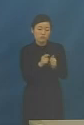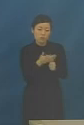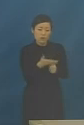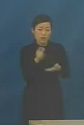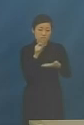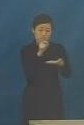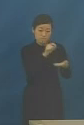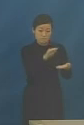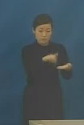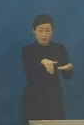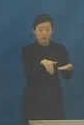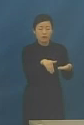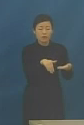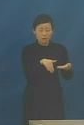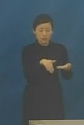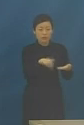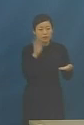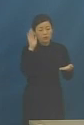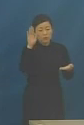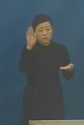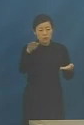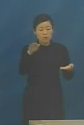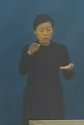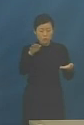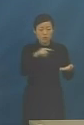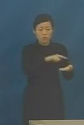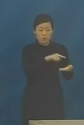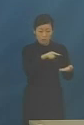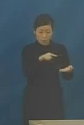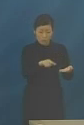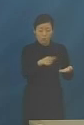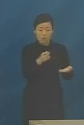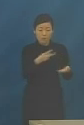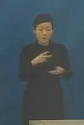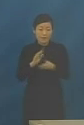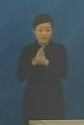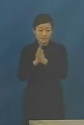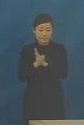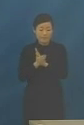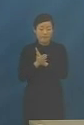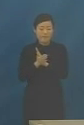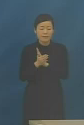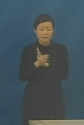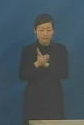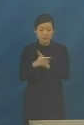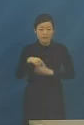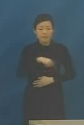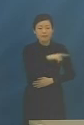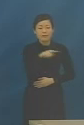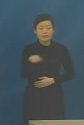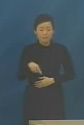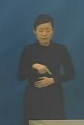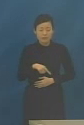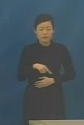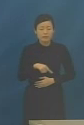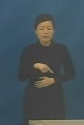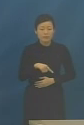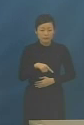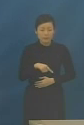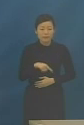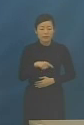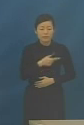た今後まあにしそして県の方でこれについてよくあの